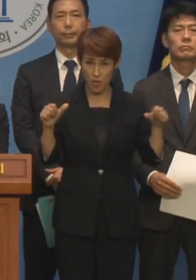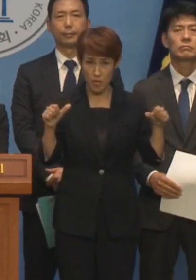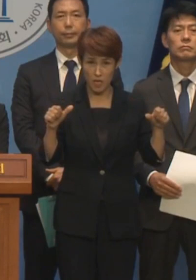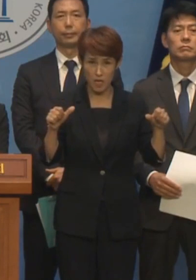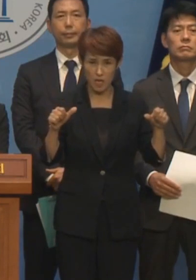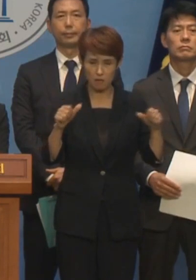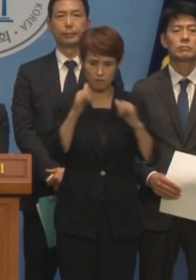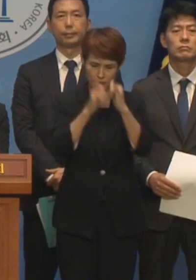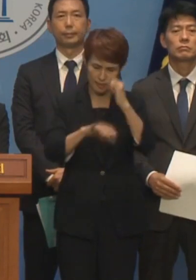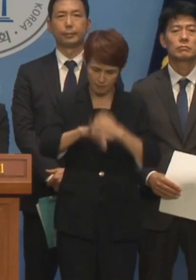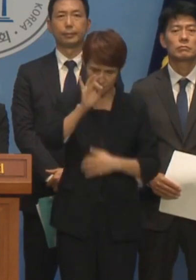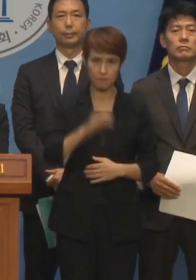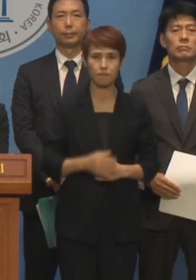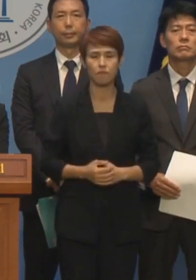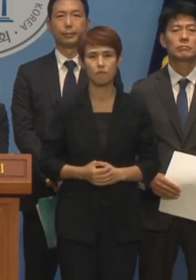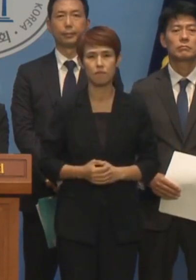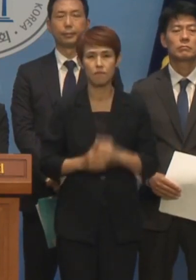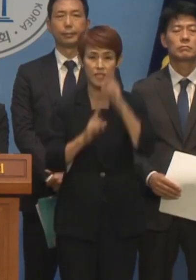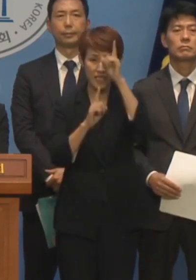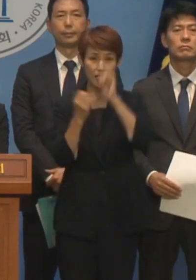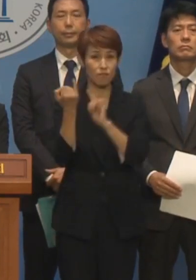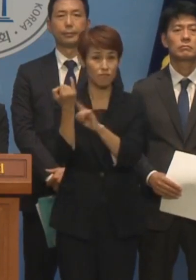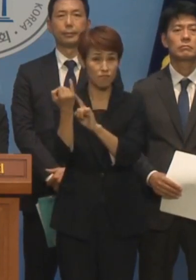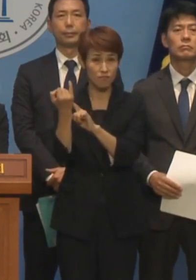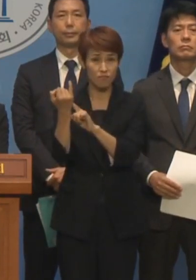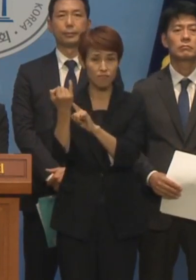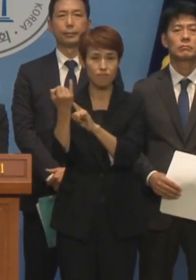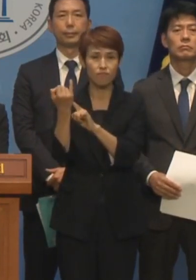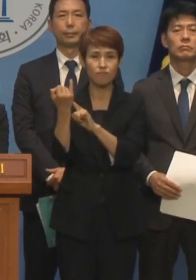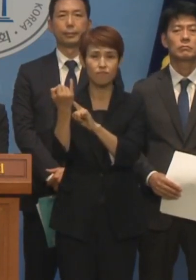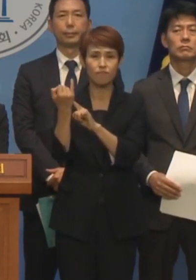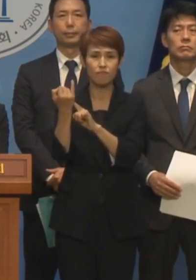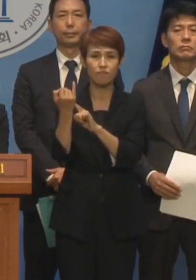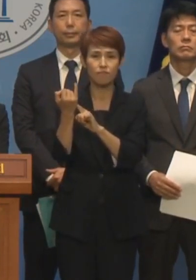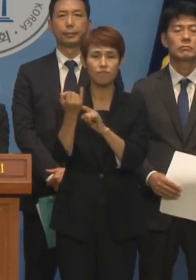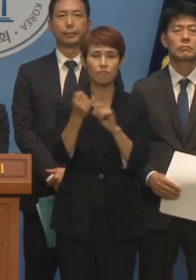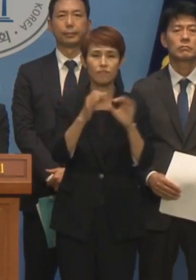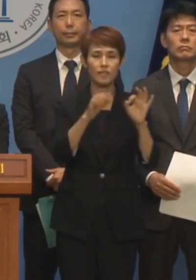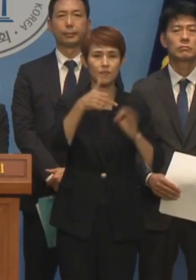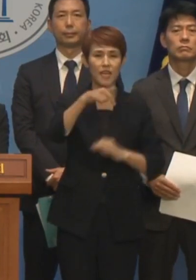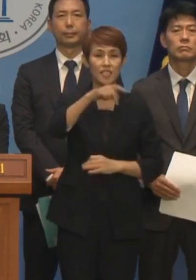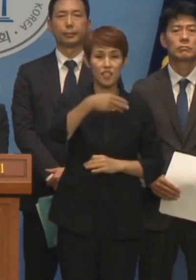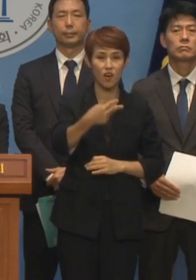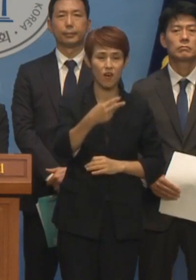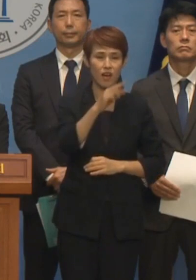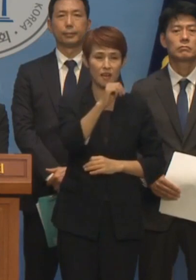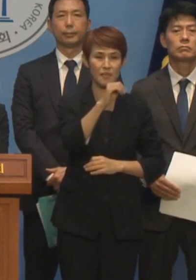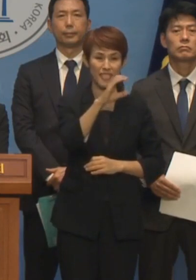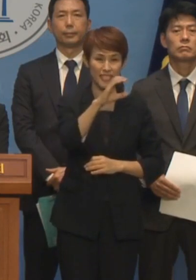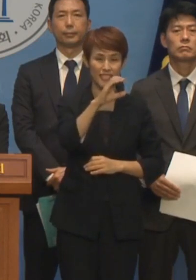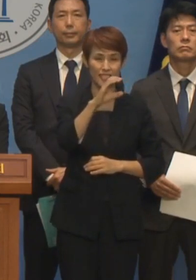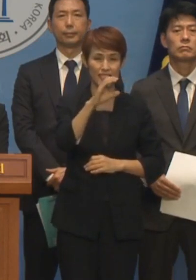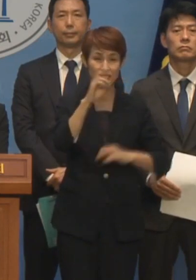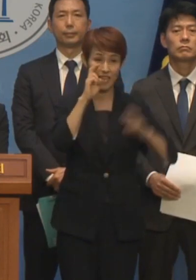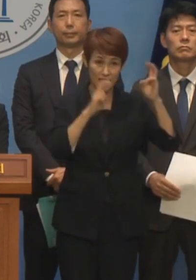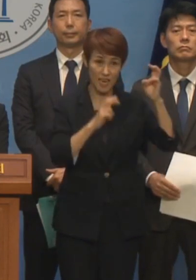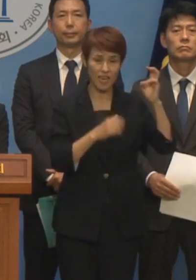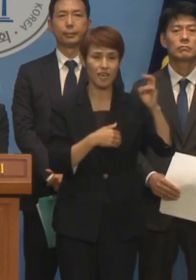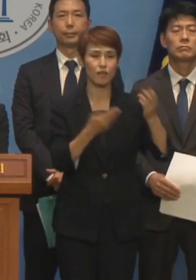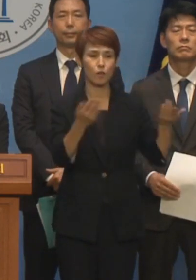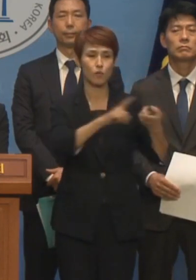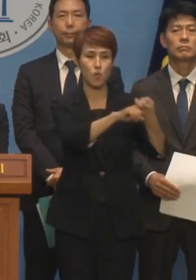않았습니다. 이진숙 전 대전 MBC 사장은 김재철 MBC 사장의 언론 노조 탄압